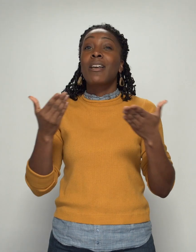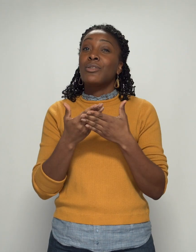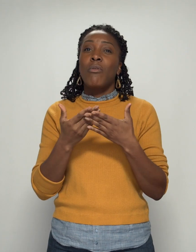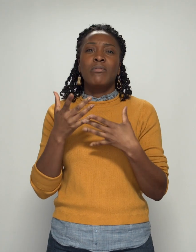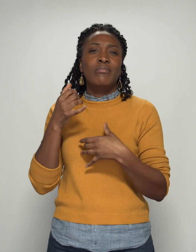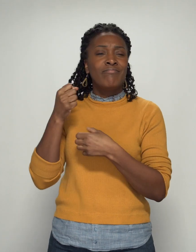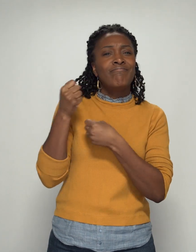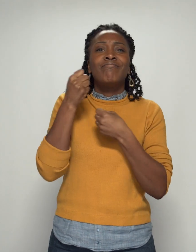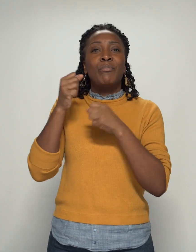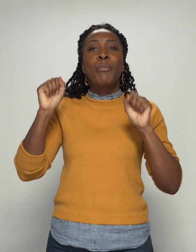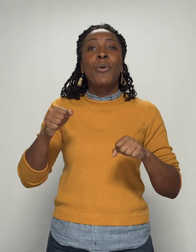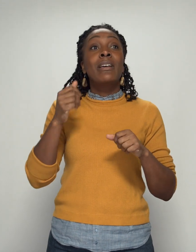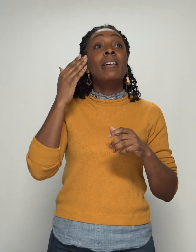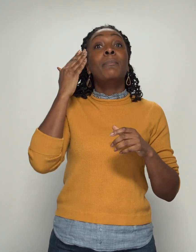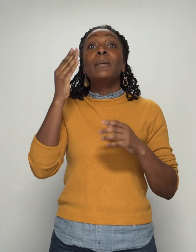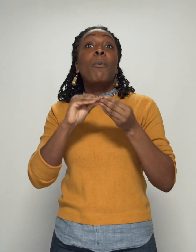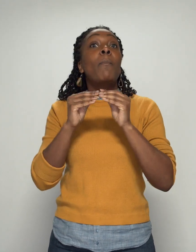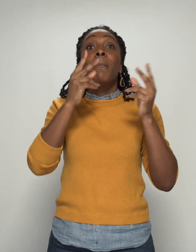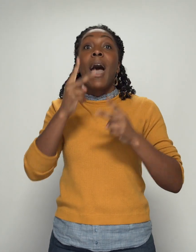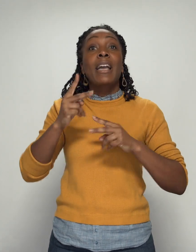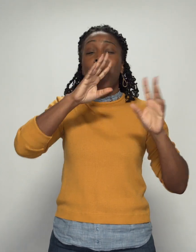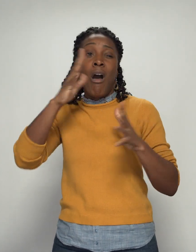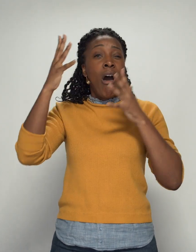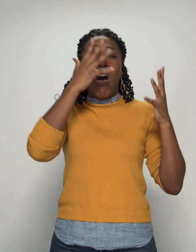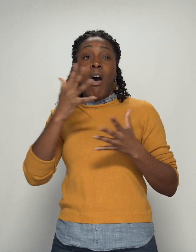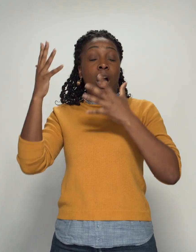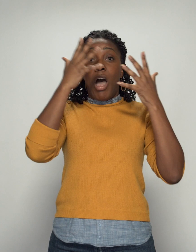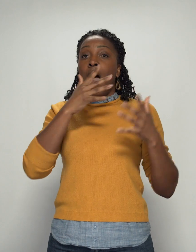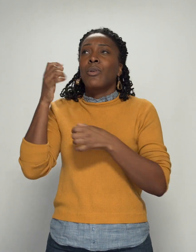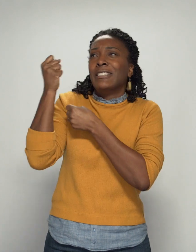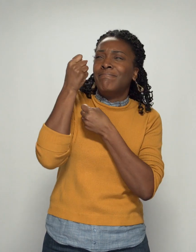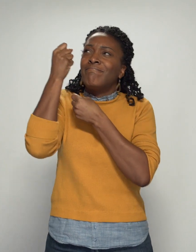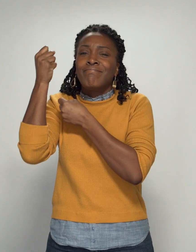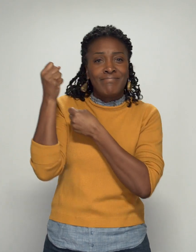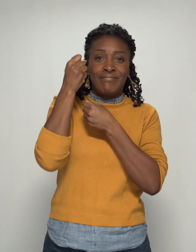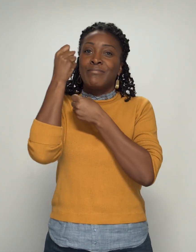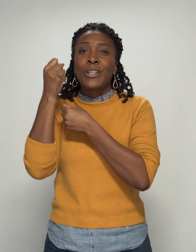les occasions. Ainsi, quand la tempête arrivera dans ta vie, tu tiendras bon. Quand les